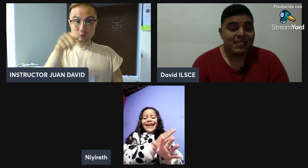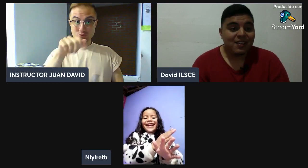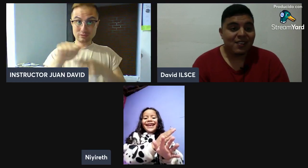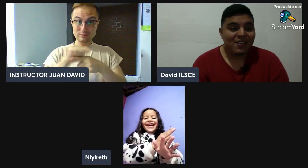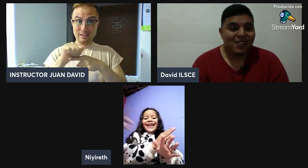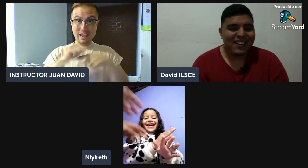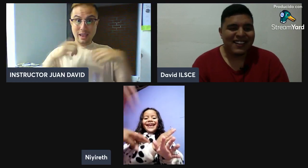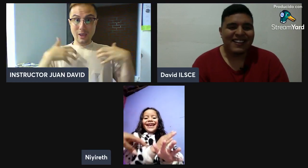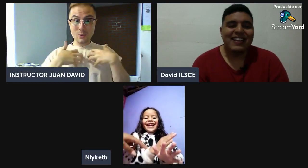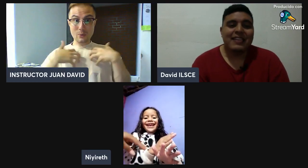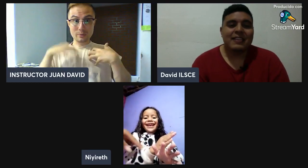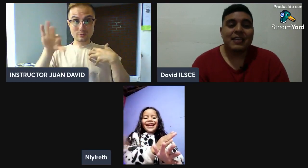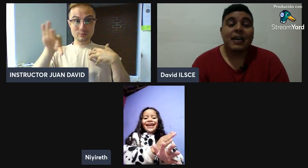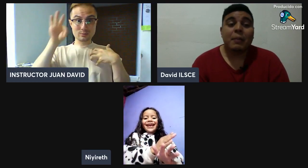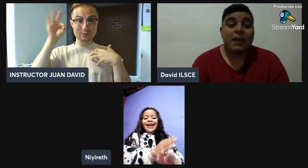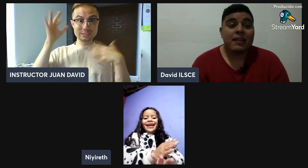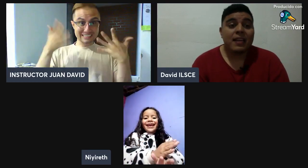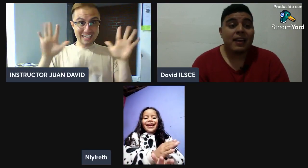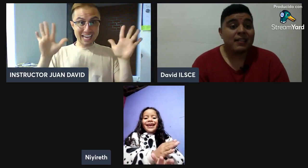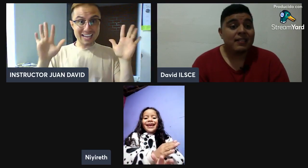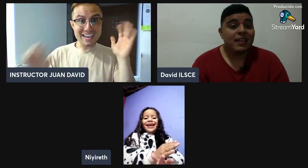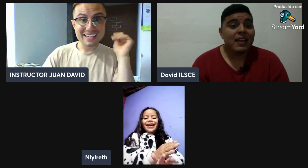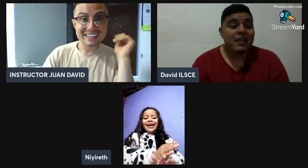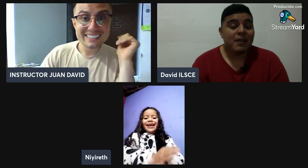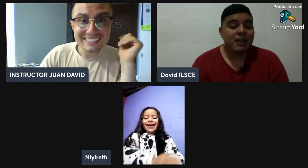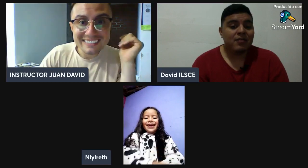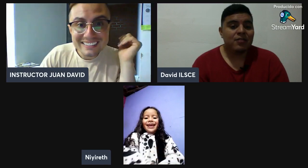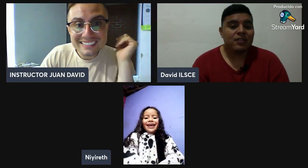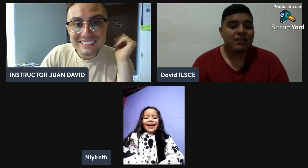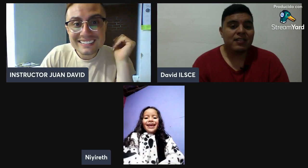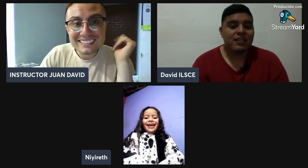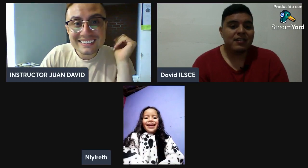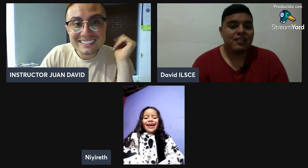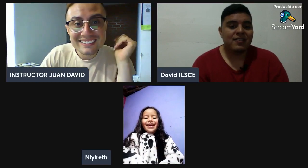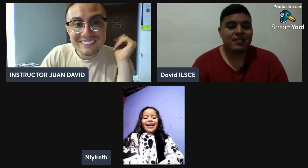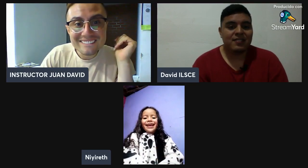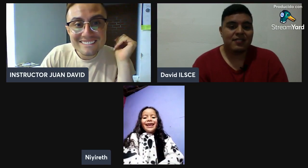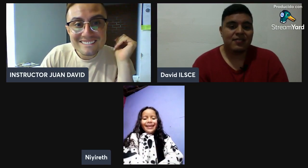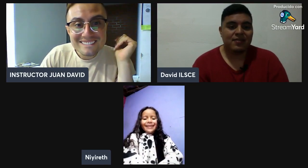a hola. entender. ¿Ya practicaste el animal que escogiste? Sí.